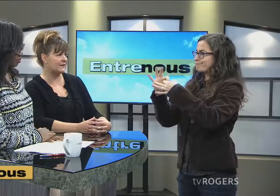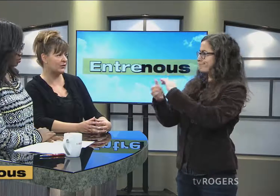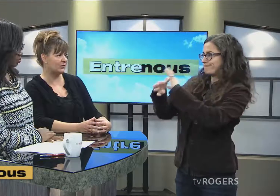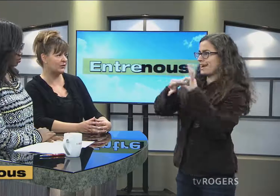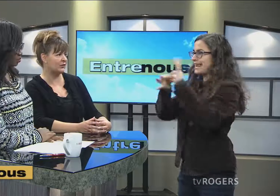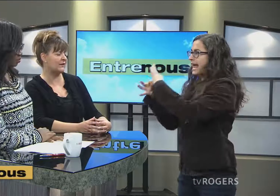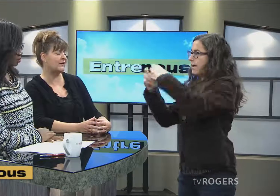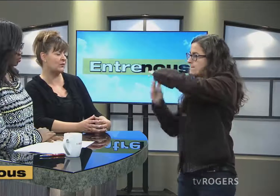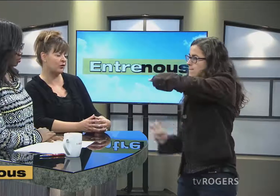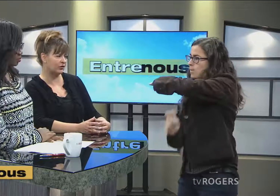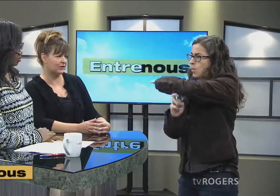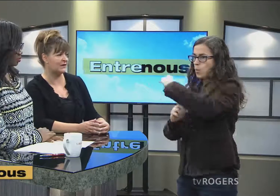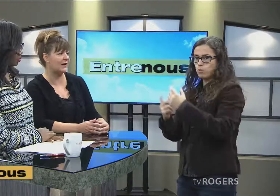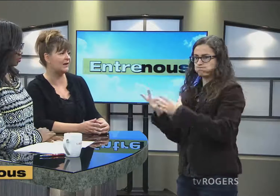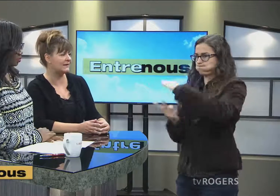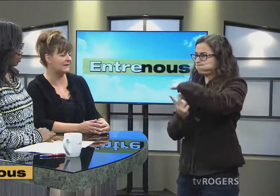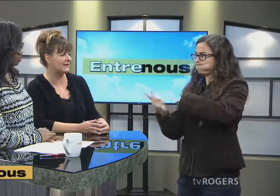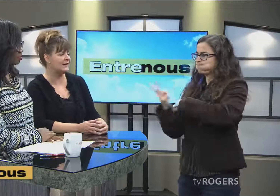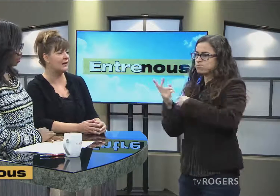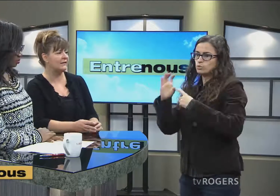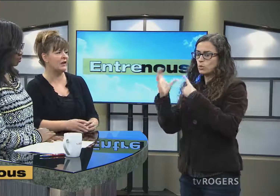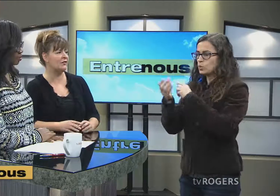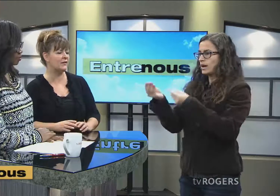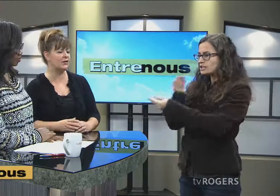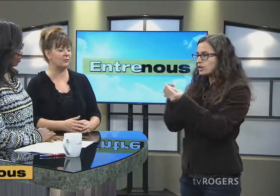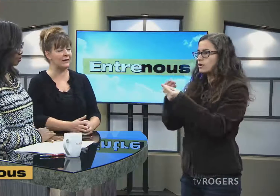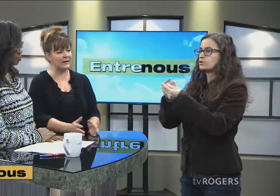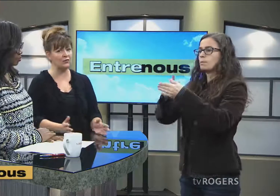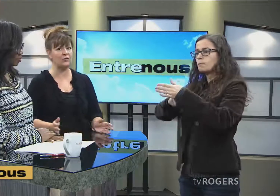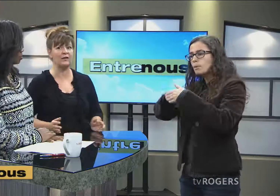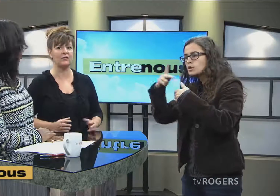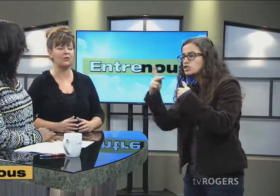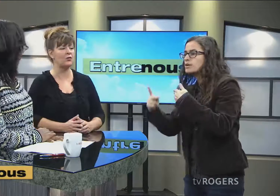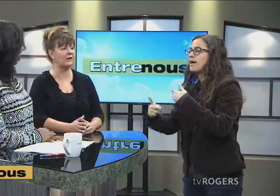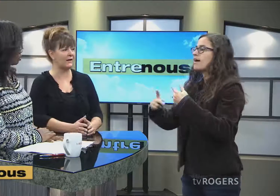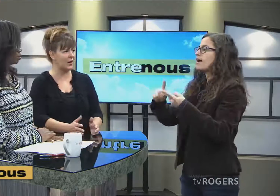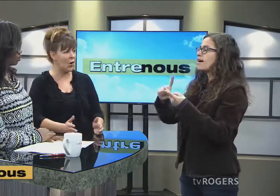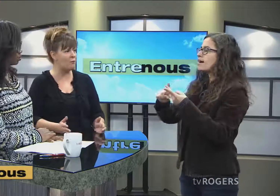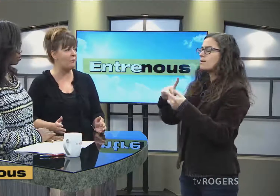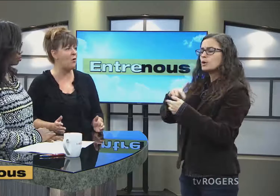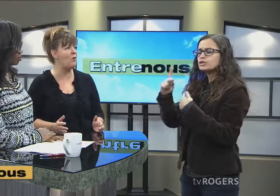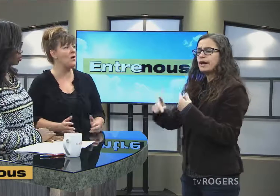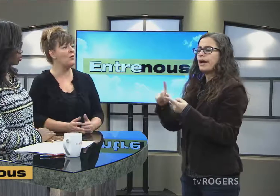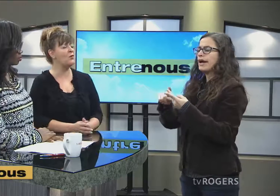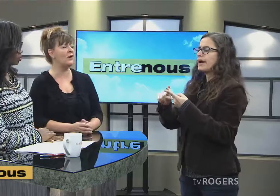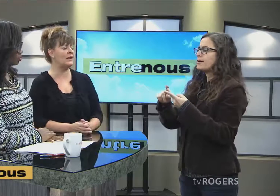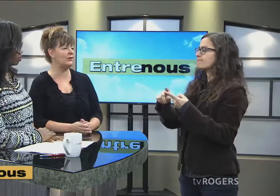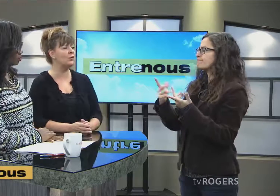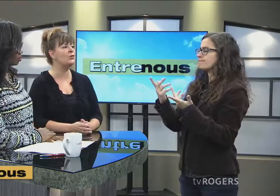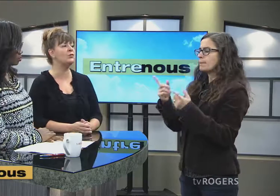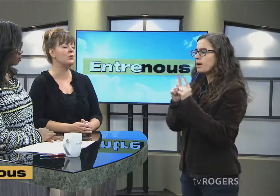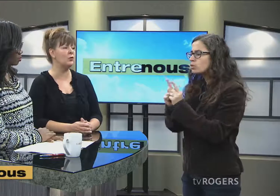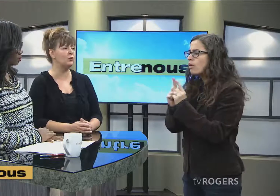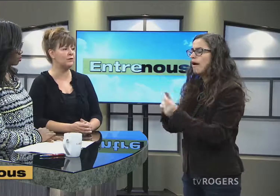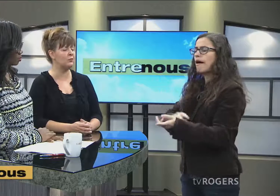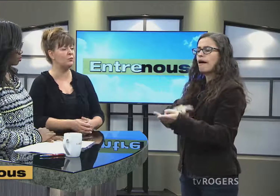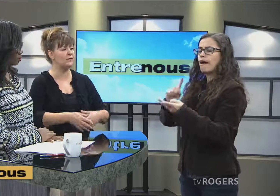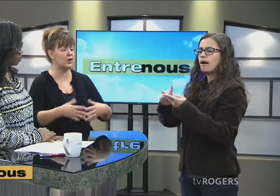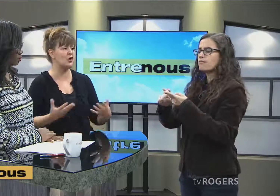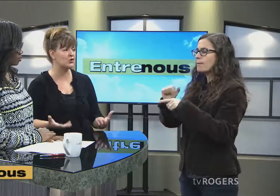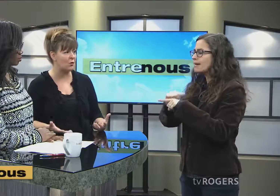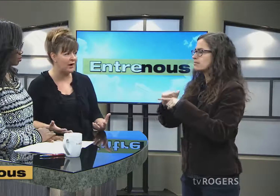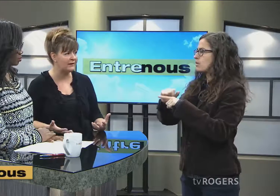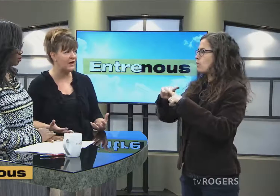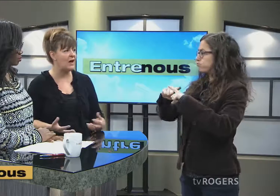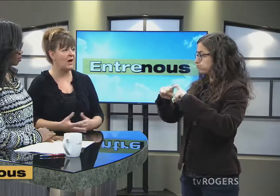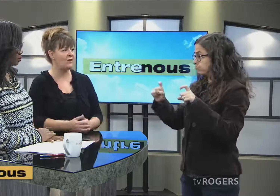des personnes qui sont locutrices de la langue des signes. Dans le fond, c'est comme créer une ouverture, créer un pont pour que les deux communautés puissent